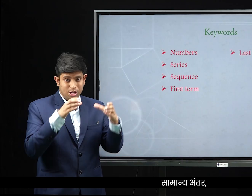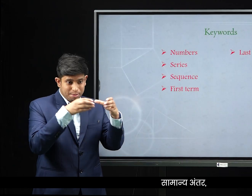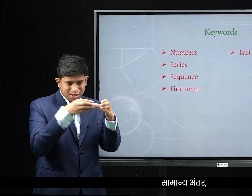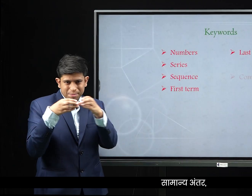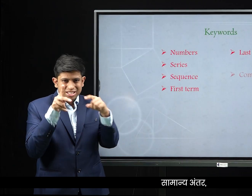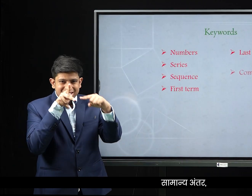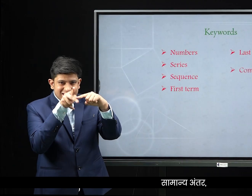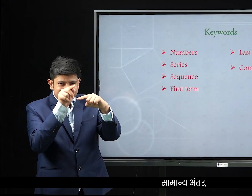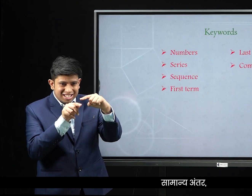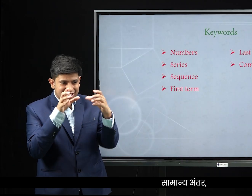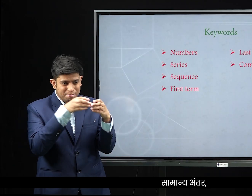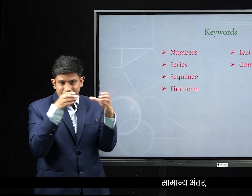सामान्य अंतर,